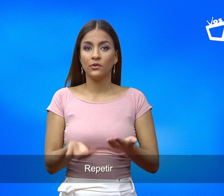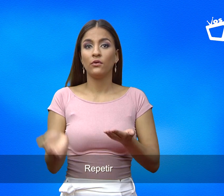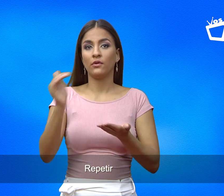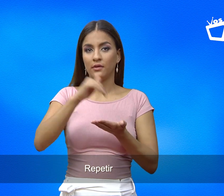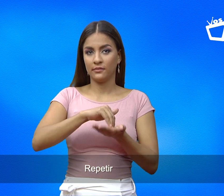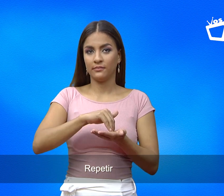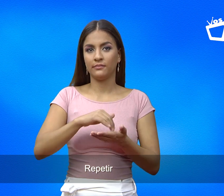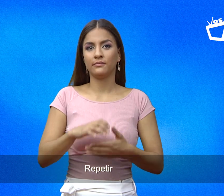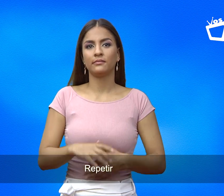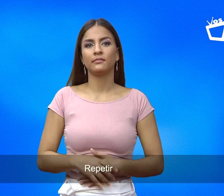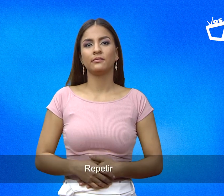repetir